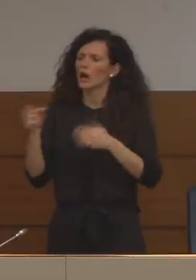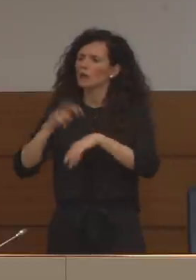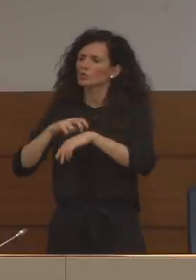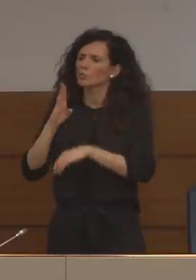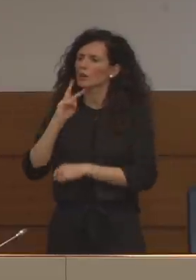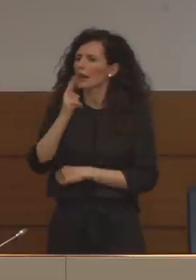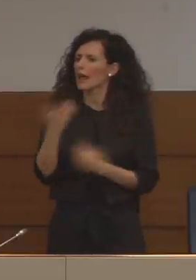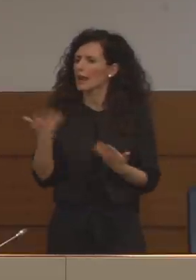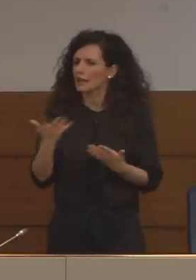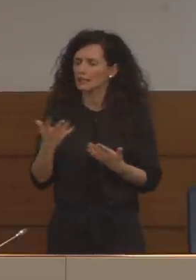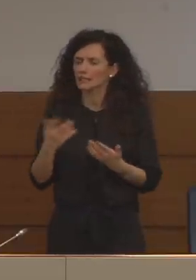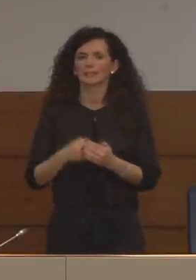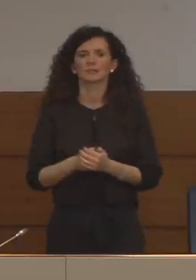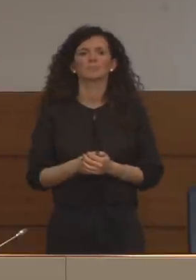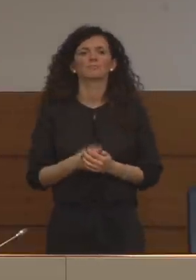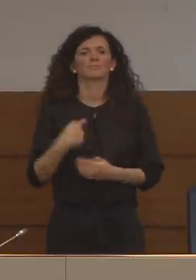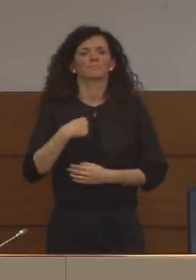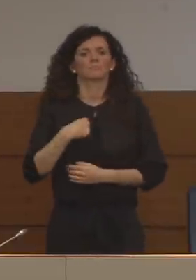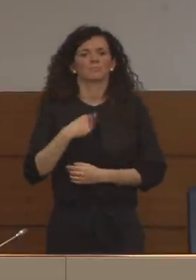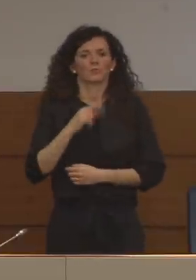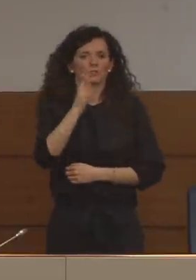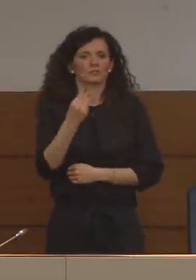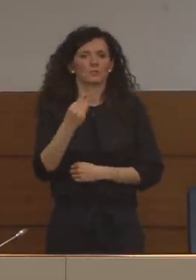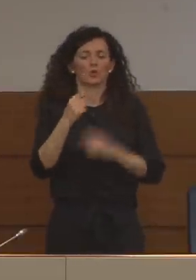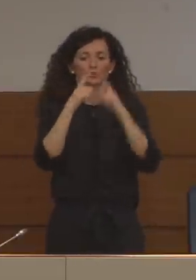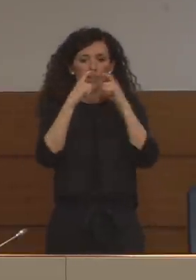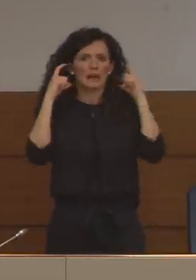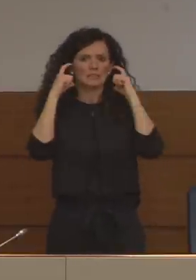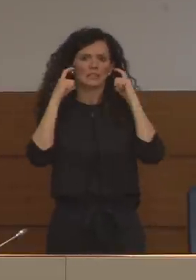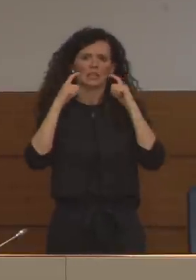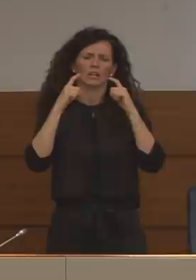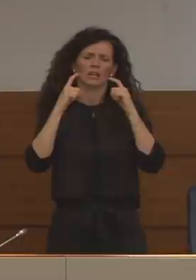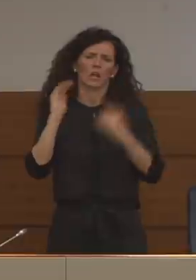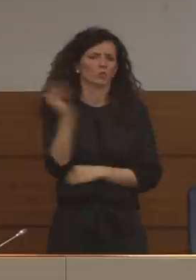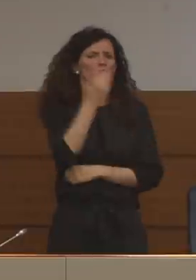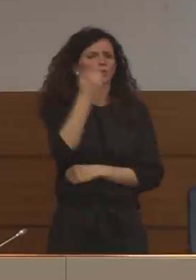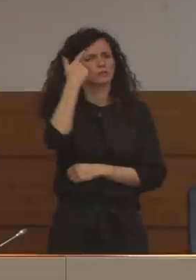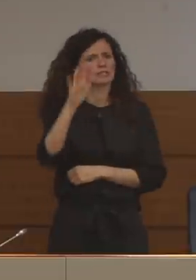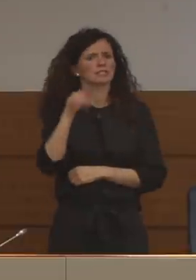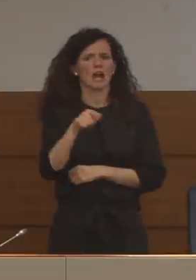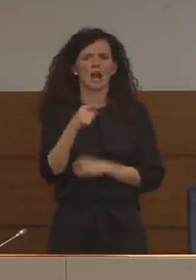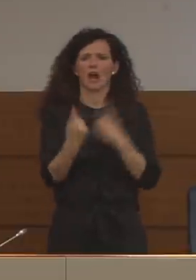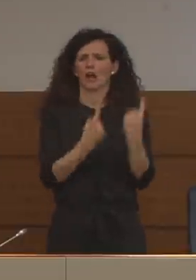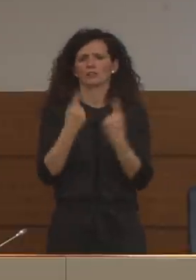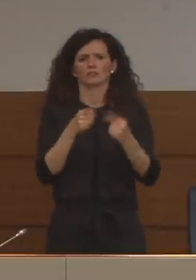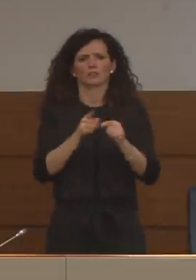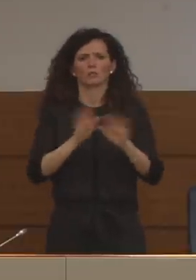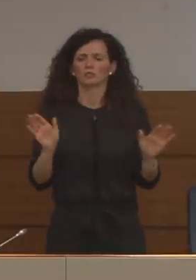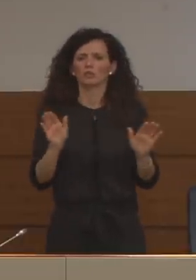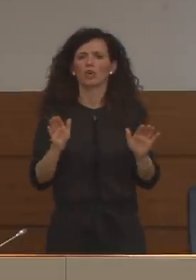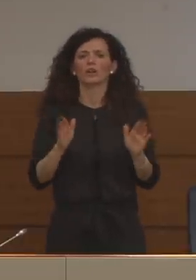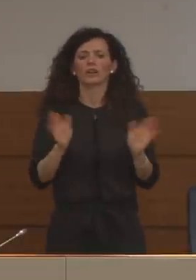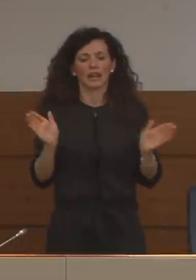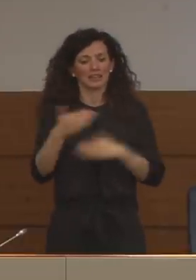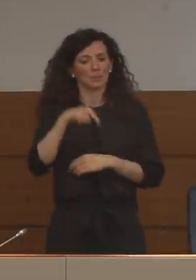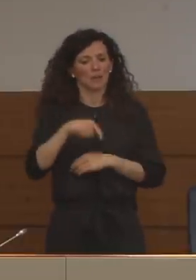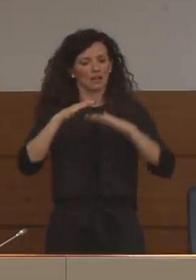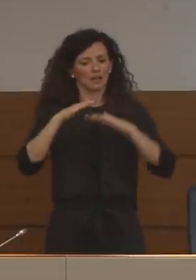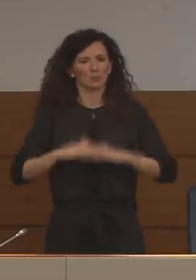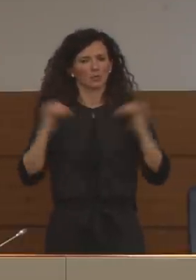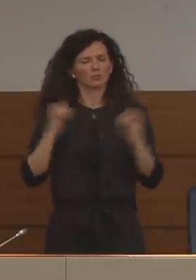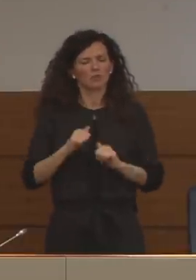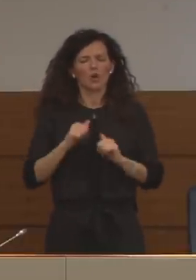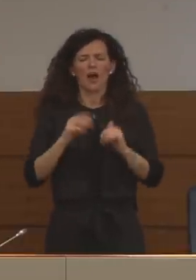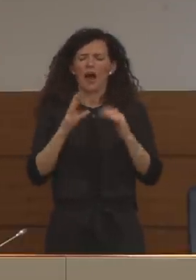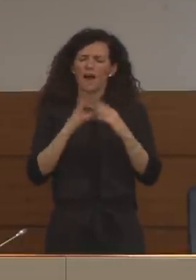che la questione delle mascherine e noto a tutti che il dipartimento ha fatto di